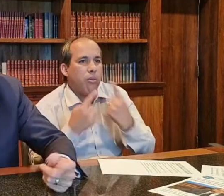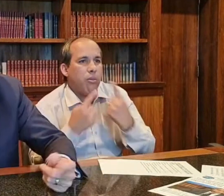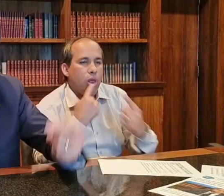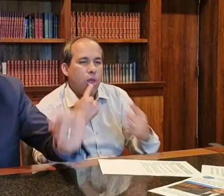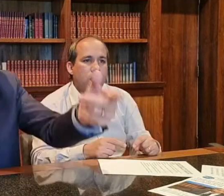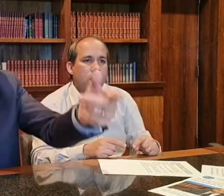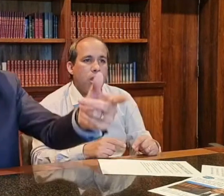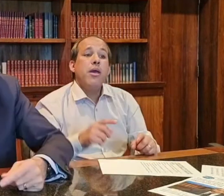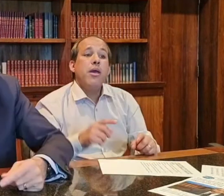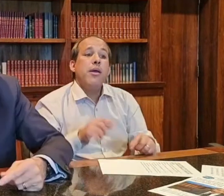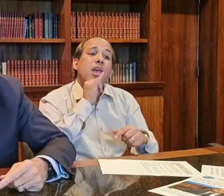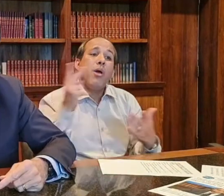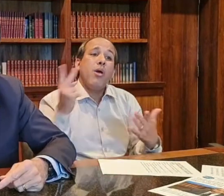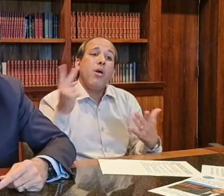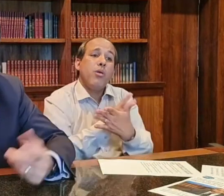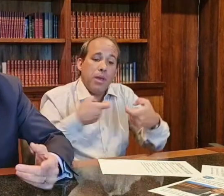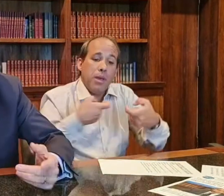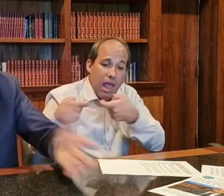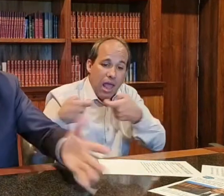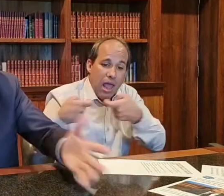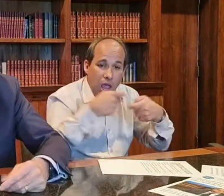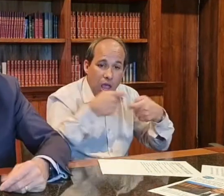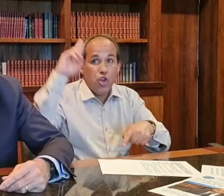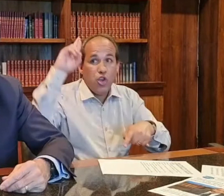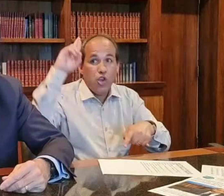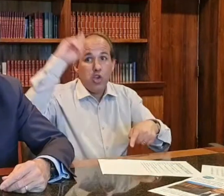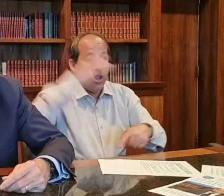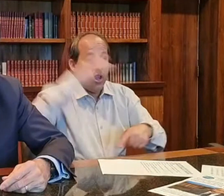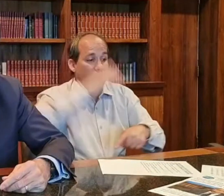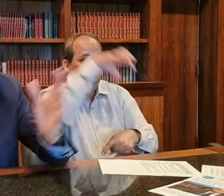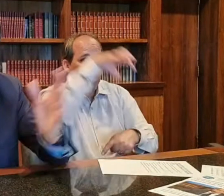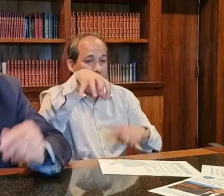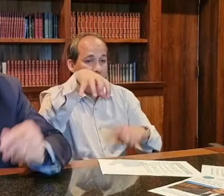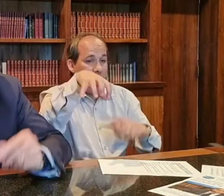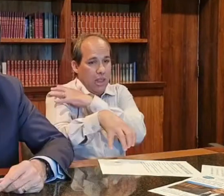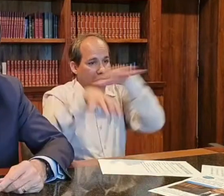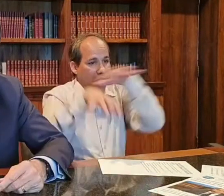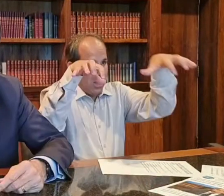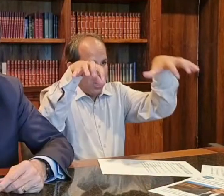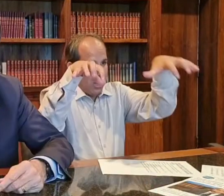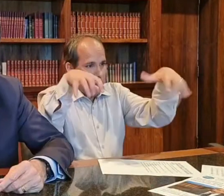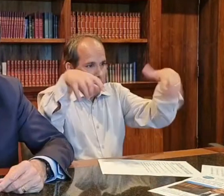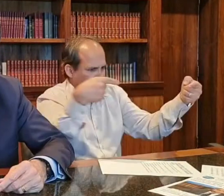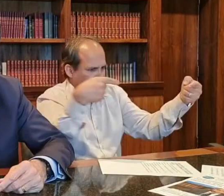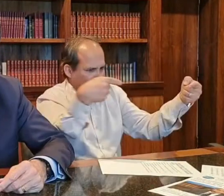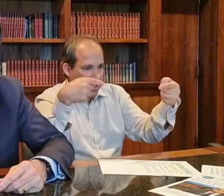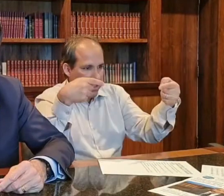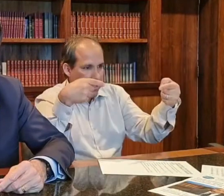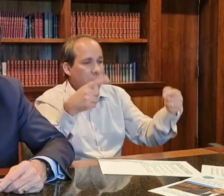incluso en la guerra lo usamos los comandantes el adversario conversando hasta para enterarse si el otro quiere el armisticio